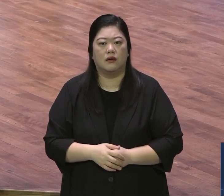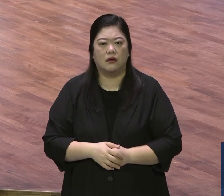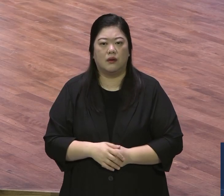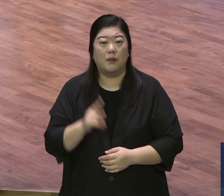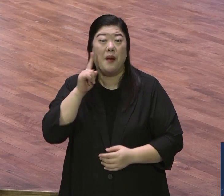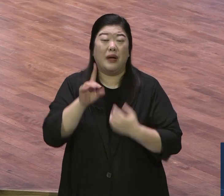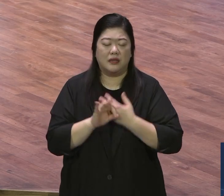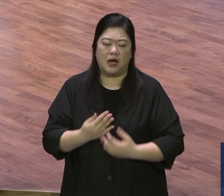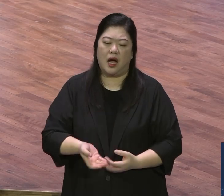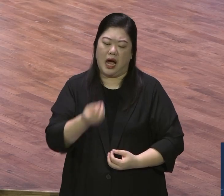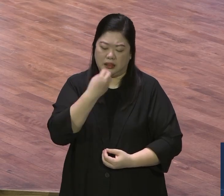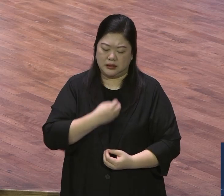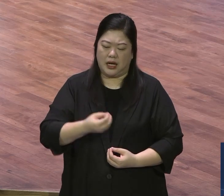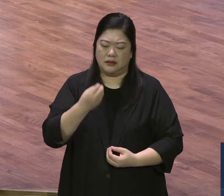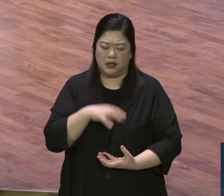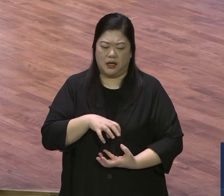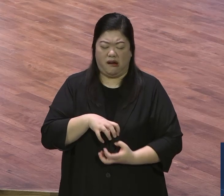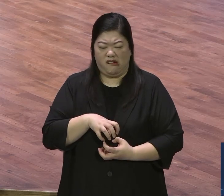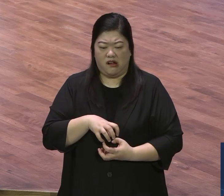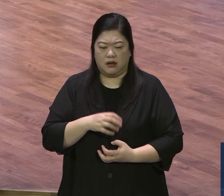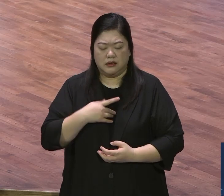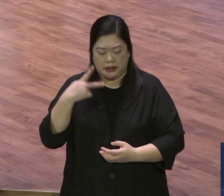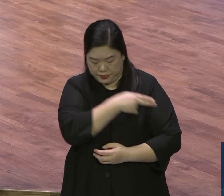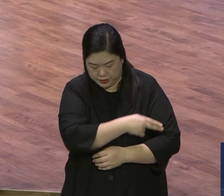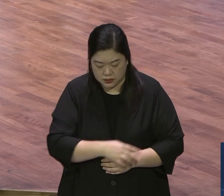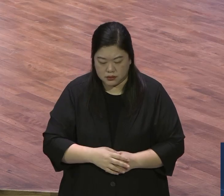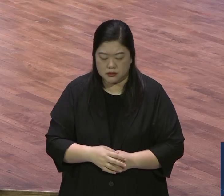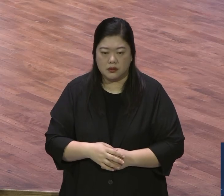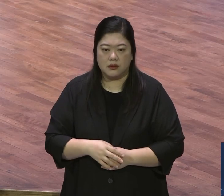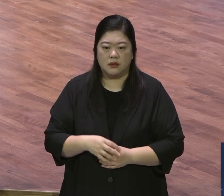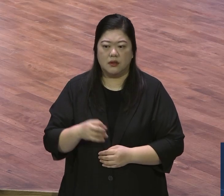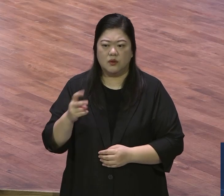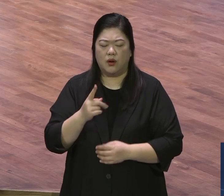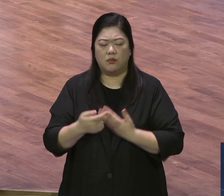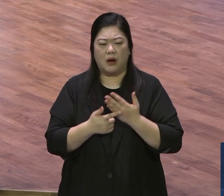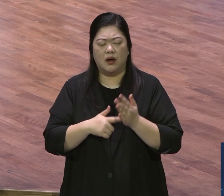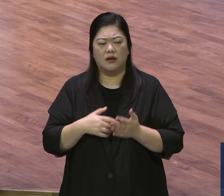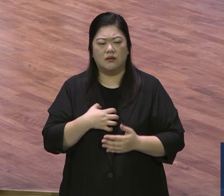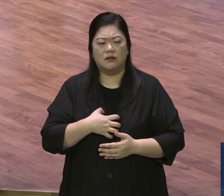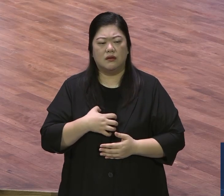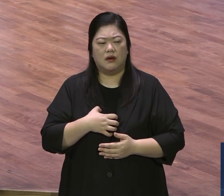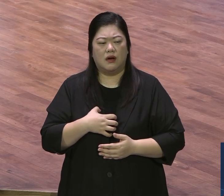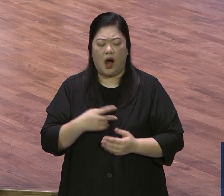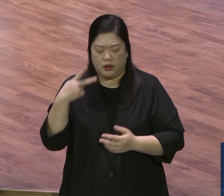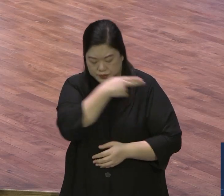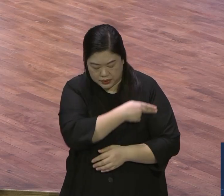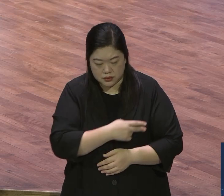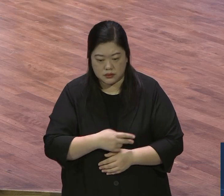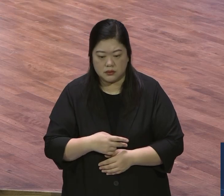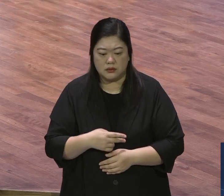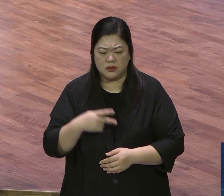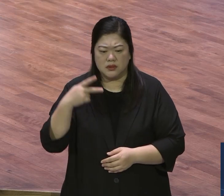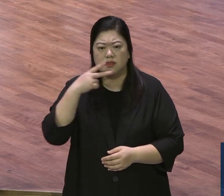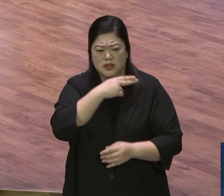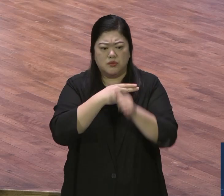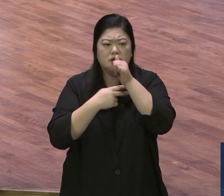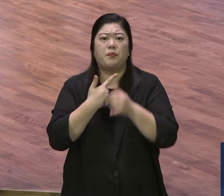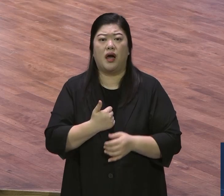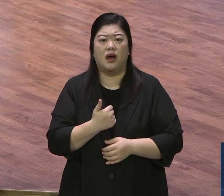조금 마음만 얹자놔도 검식하라는 것 같다. 검식 검식을 하여 하긴 하는데